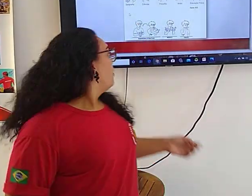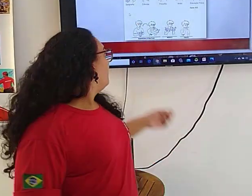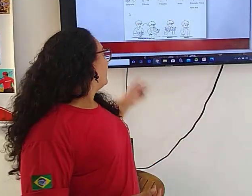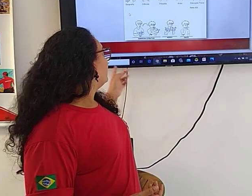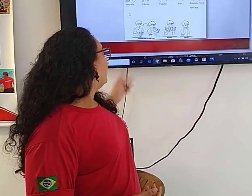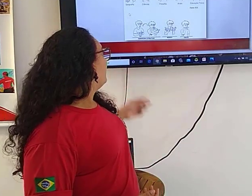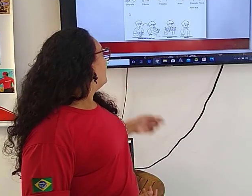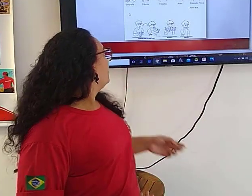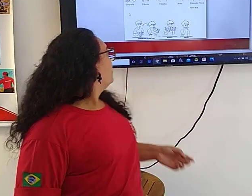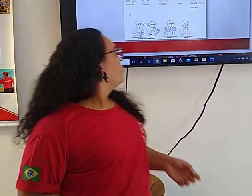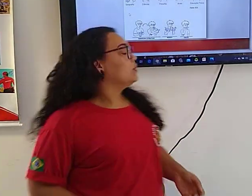por exemplo,